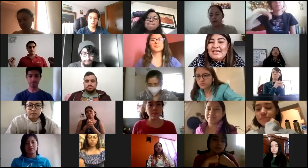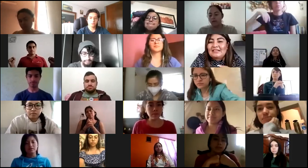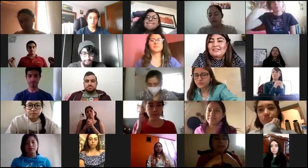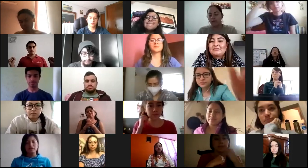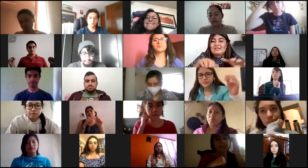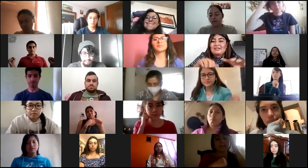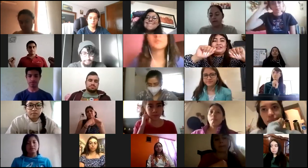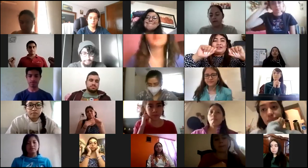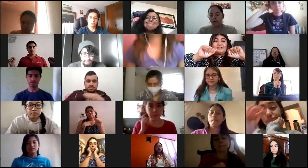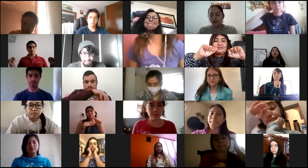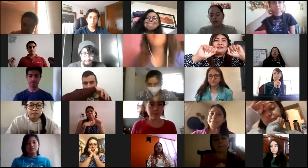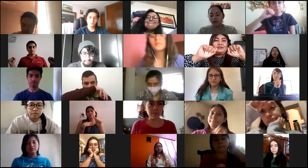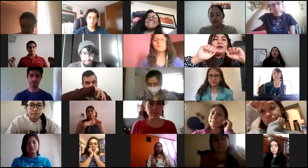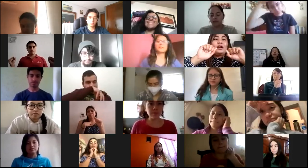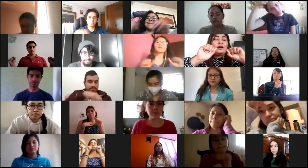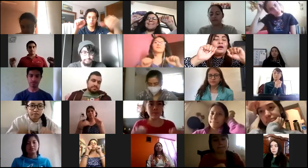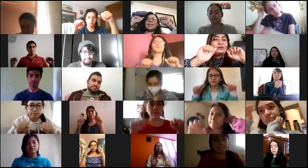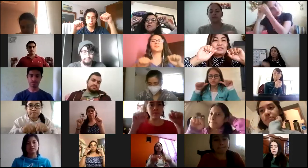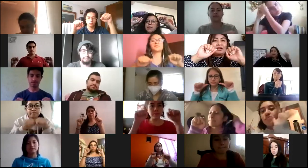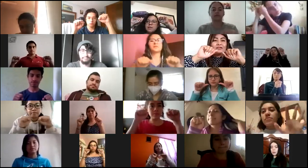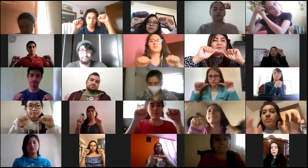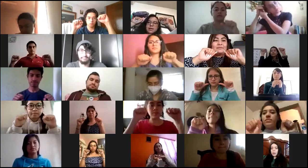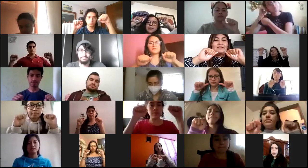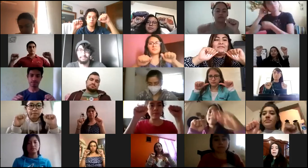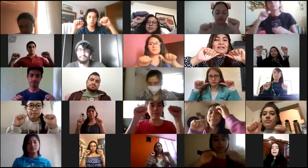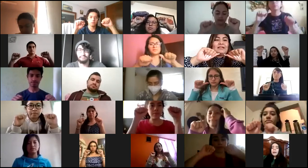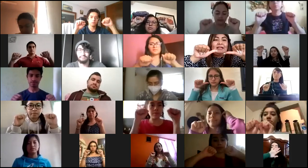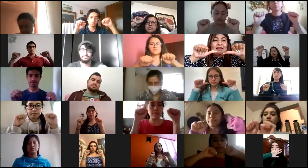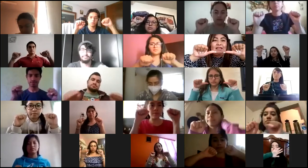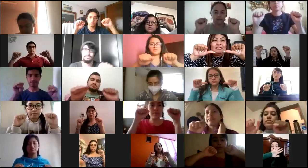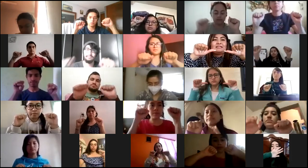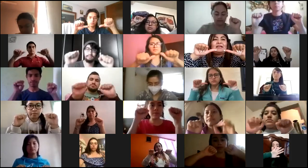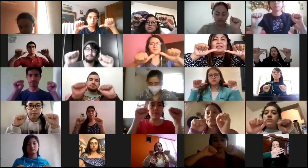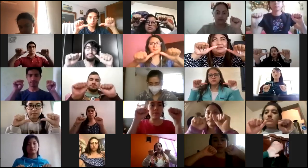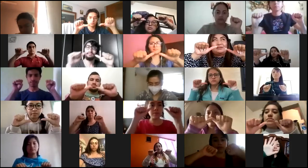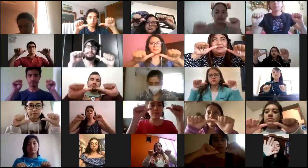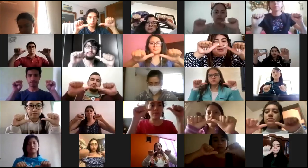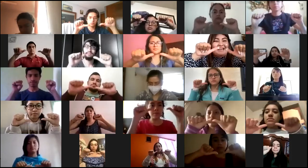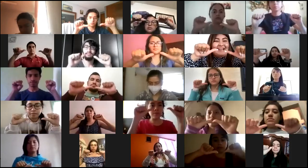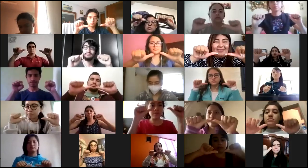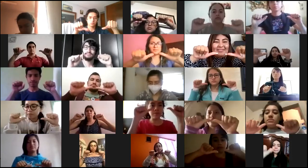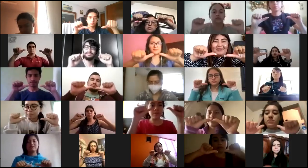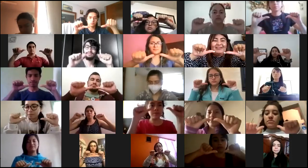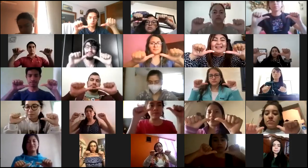Entonces vamos a dar inicio con las dos manos, puños cerrados, palmas enfrente, índice, no, pulgar al lado. A.